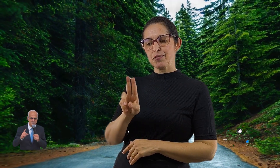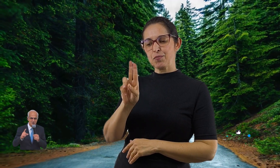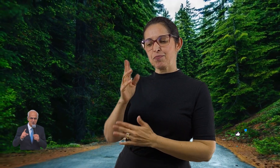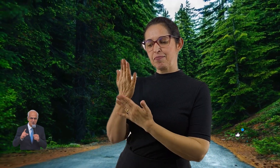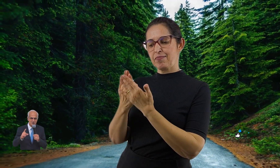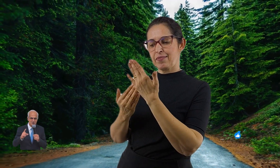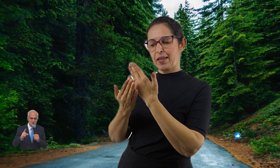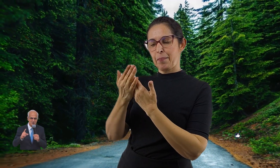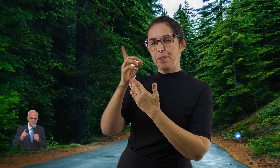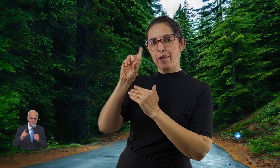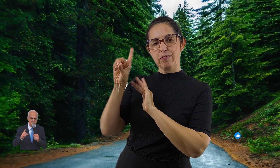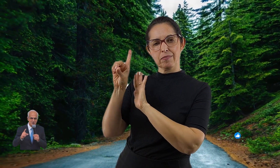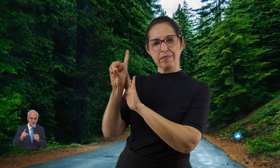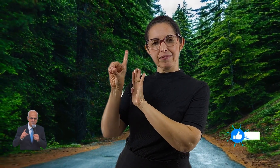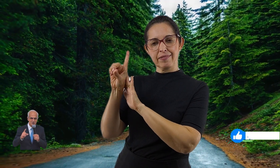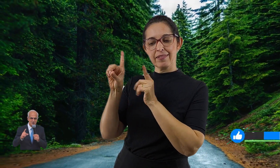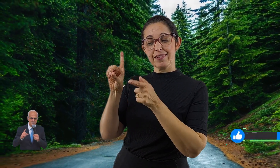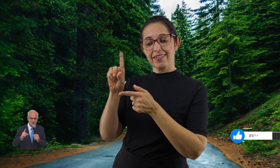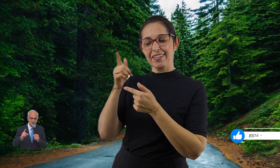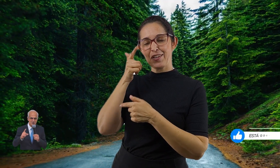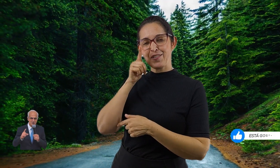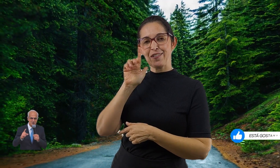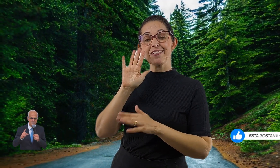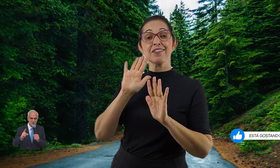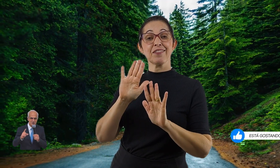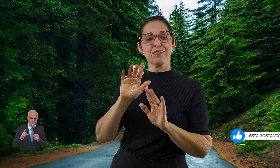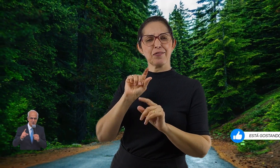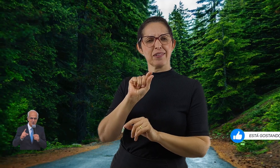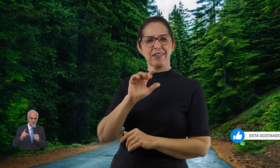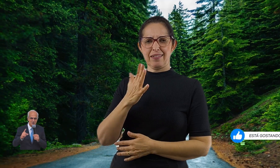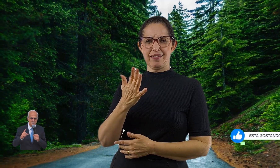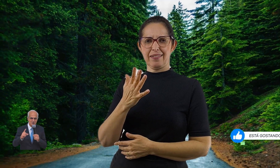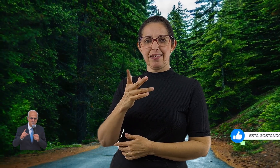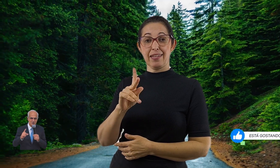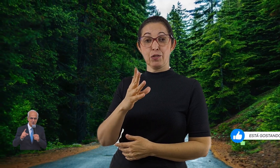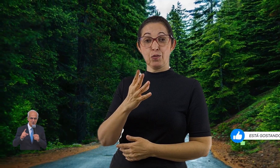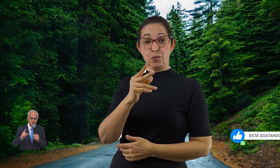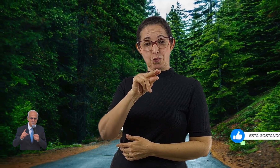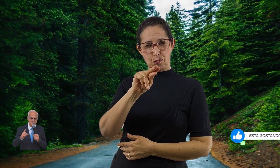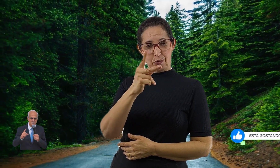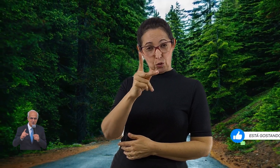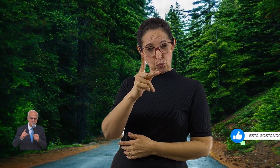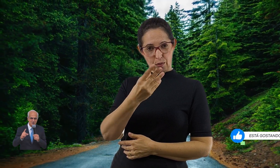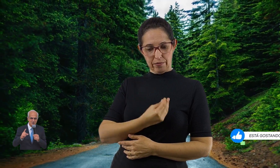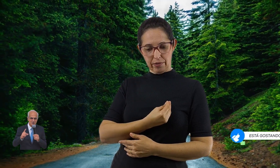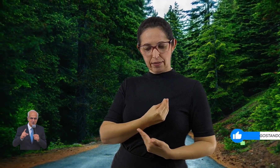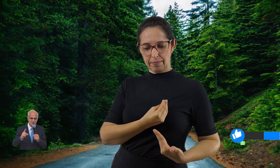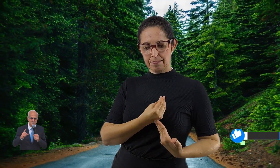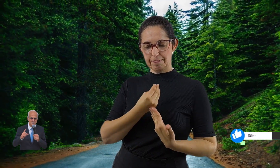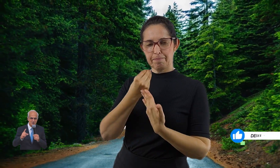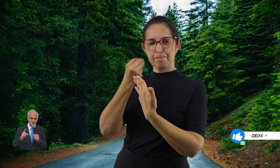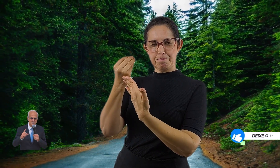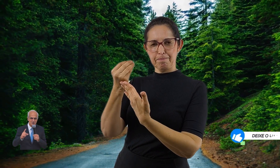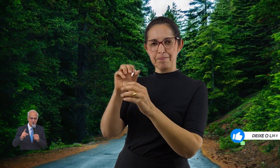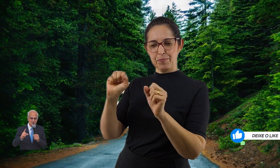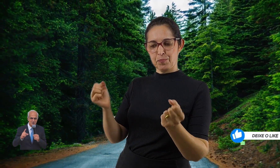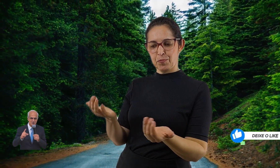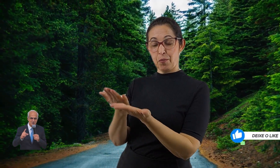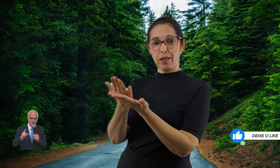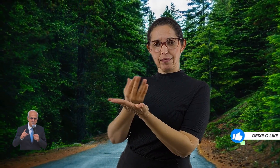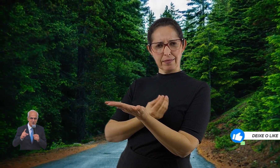Deus. É você colocar a sua vida diante do altar do Senhor, de